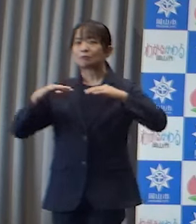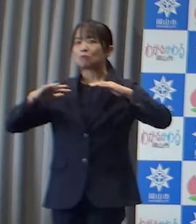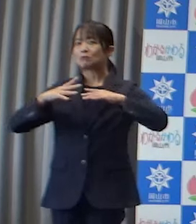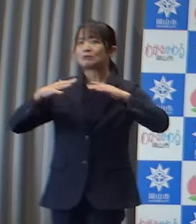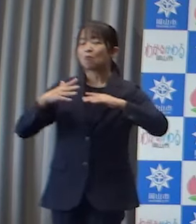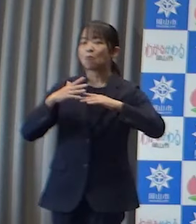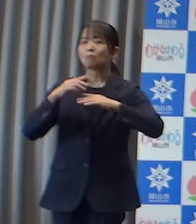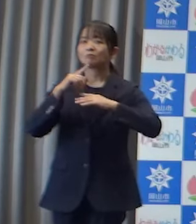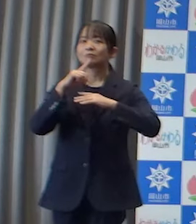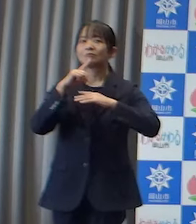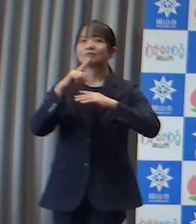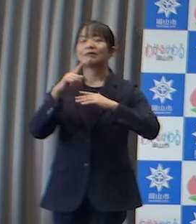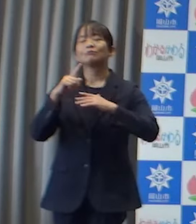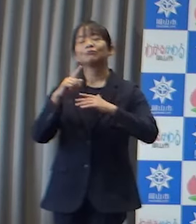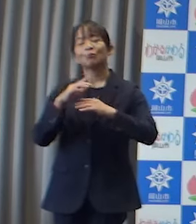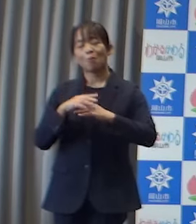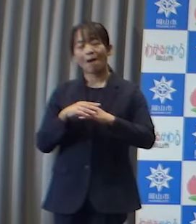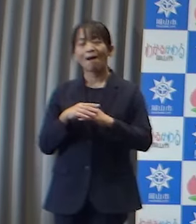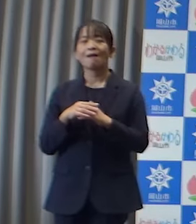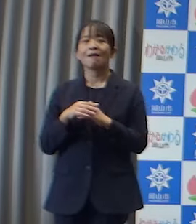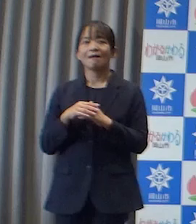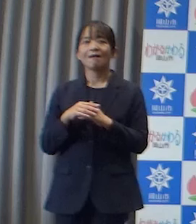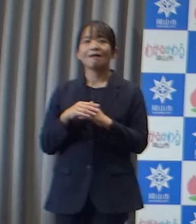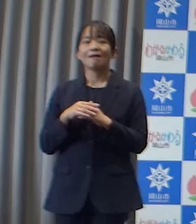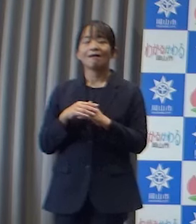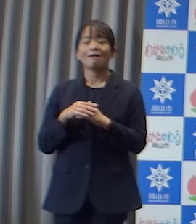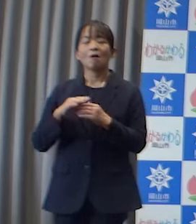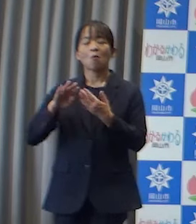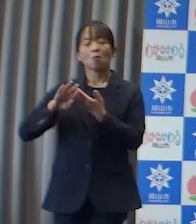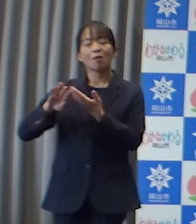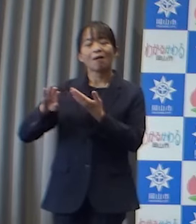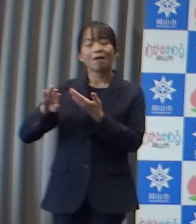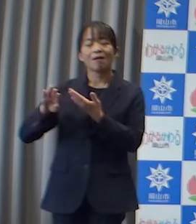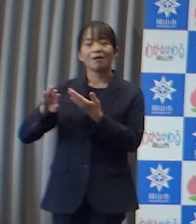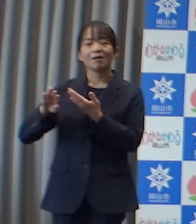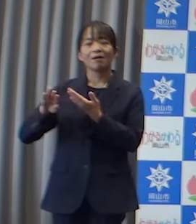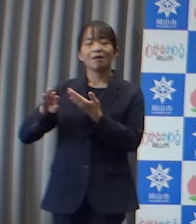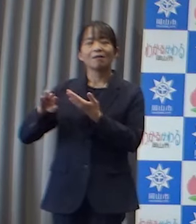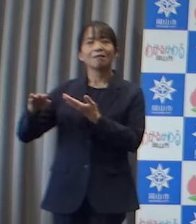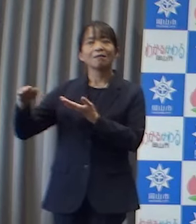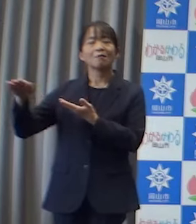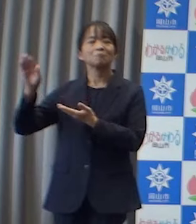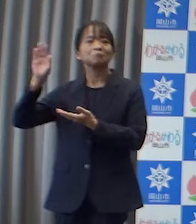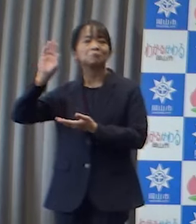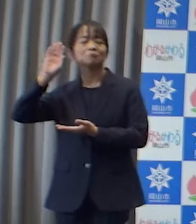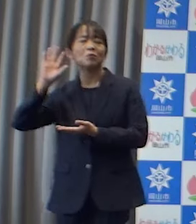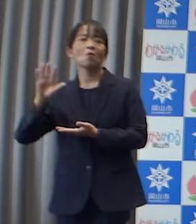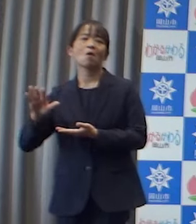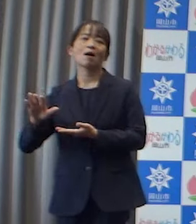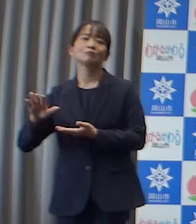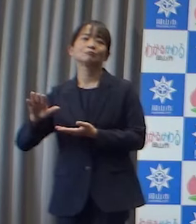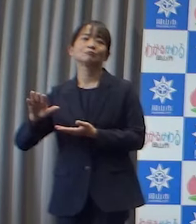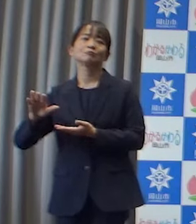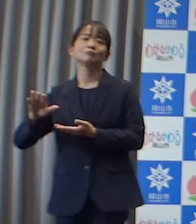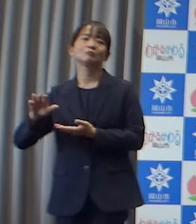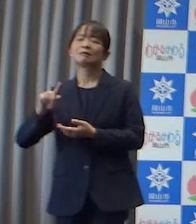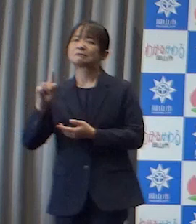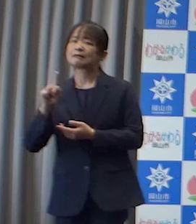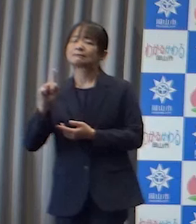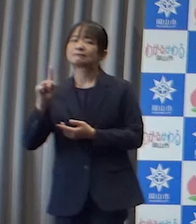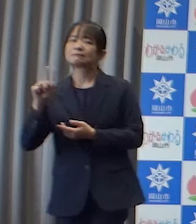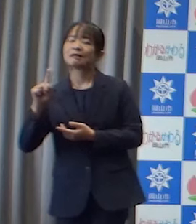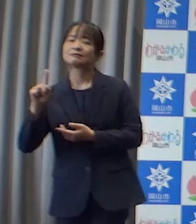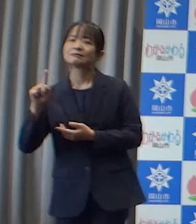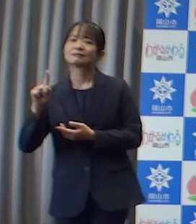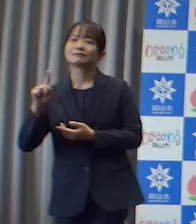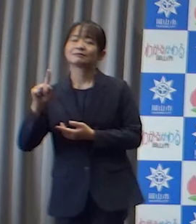時々、外部の方からも伺ったりはしますけれども、もうそこは詮索せずに、会